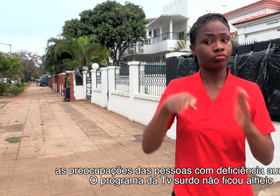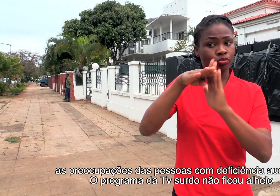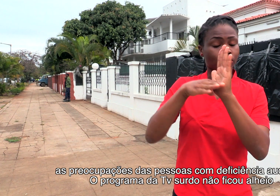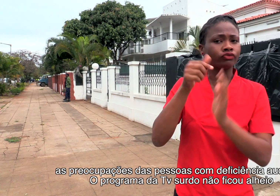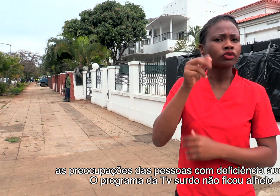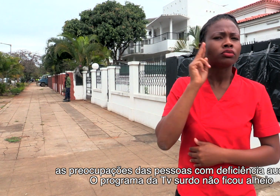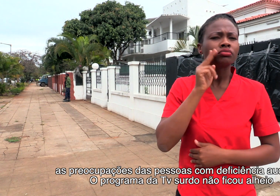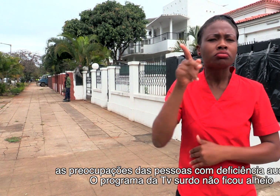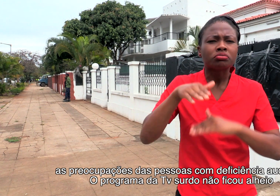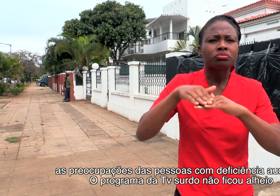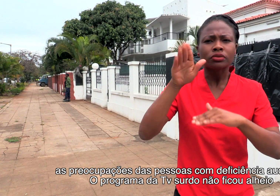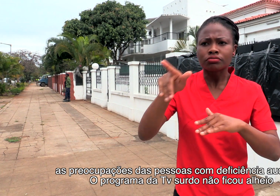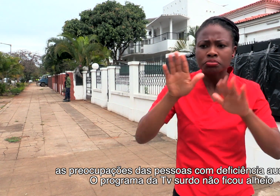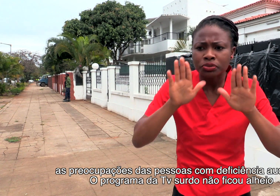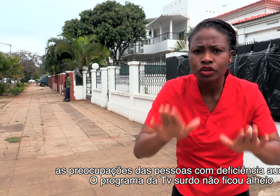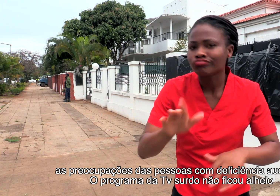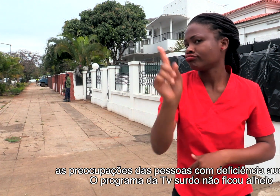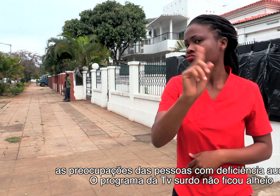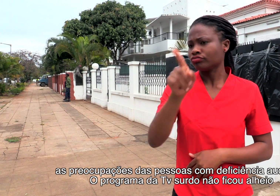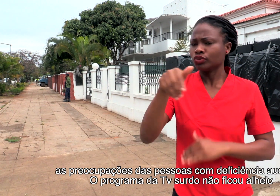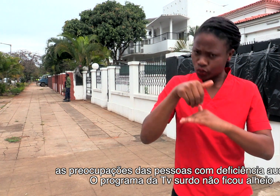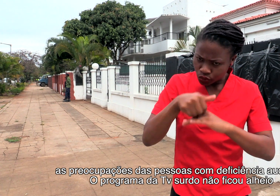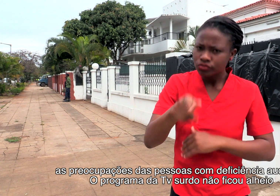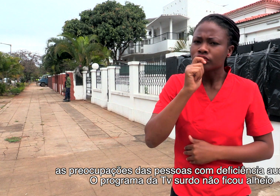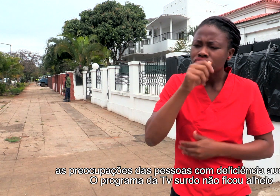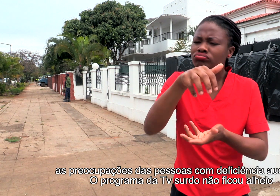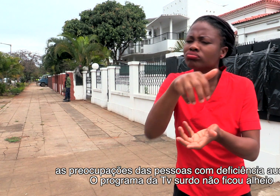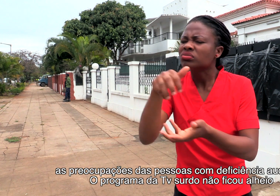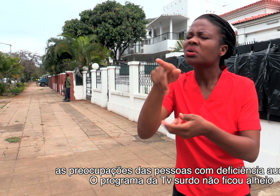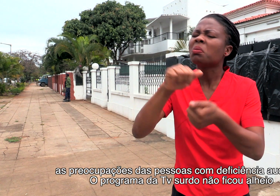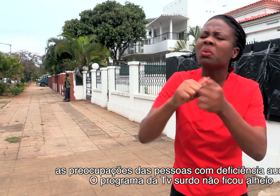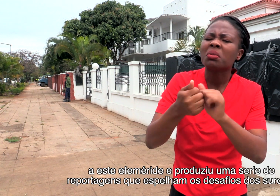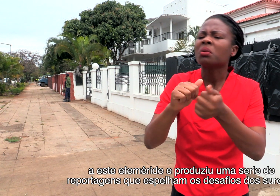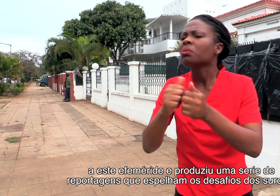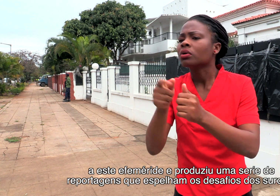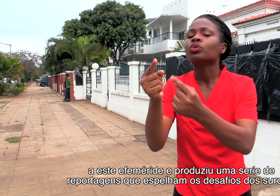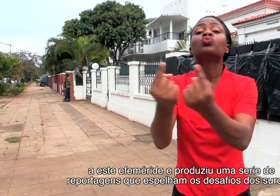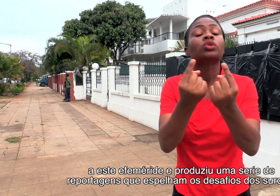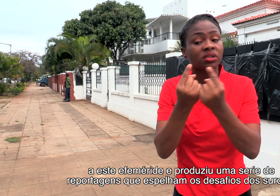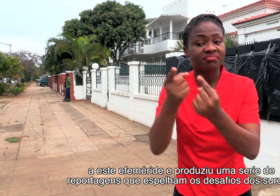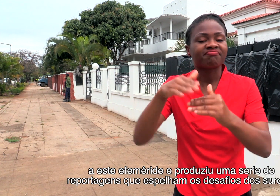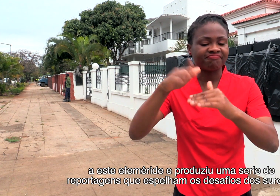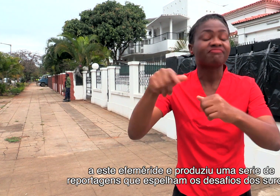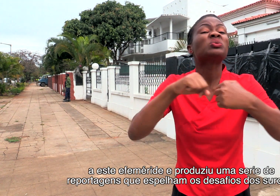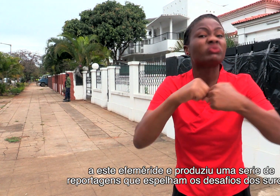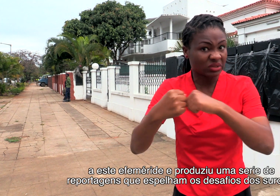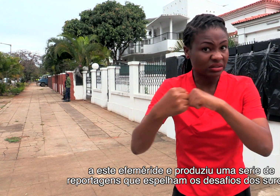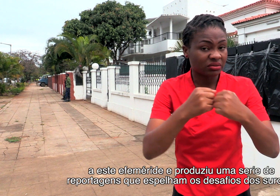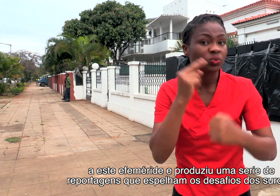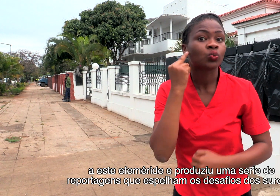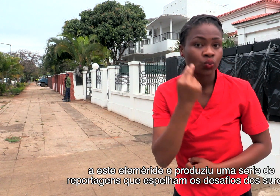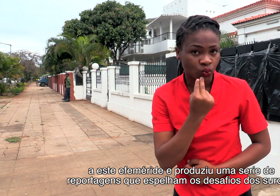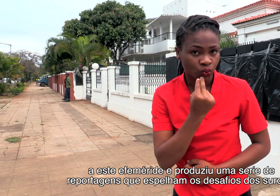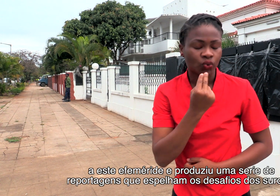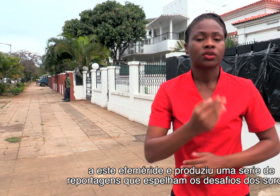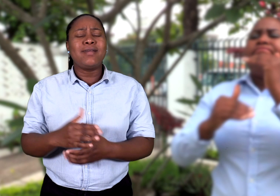O programa da TV Surdo não ficou alheio a esta efeméride e produziu uma série de reportagens que espelham os